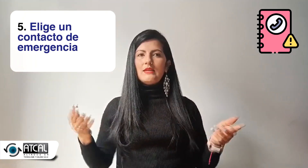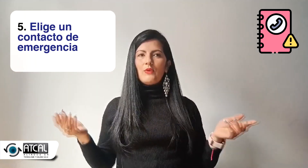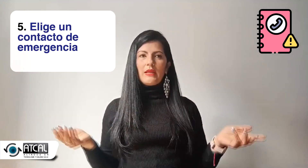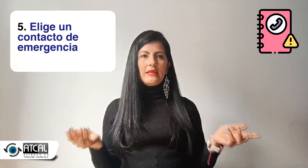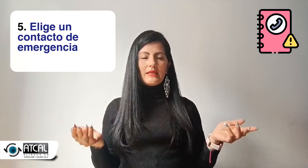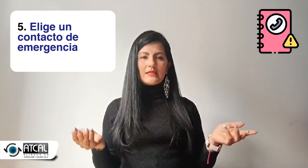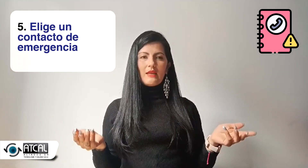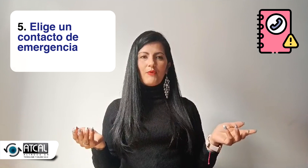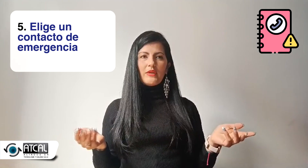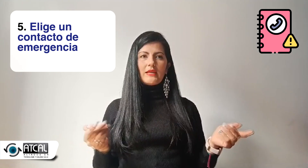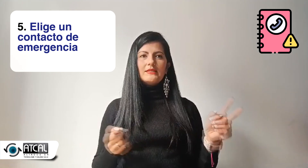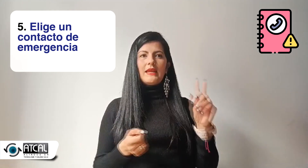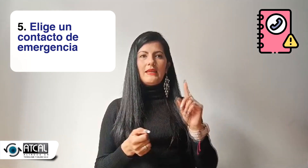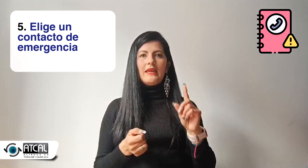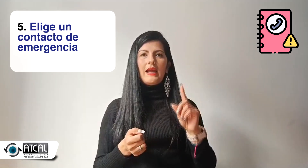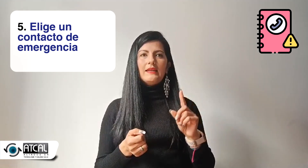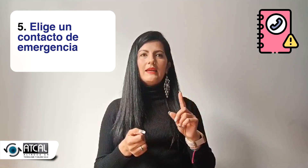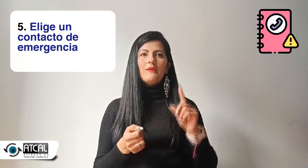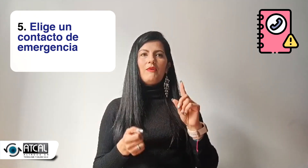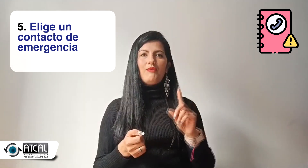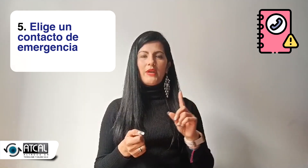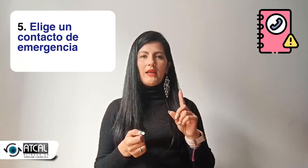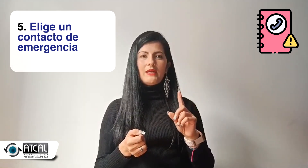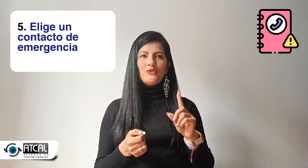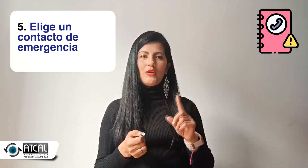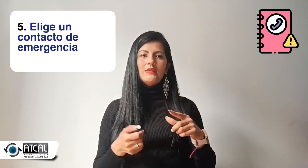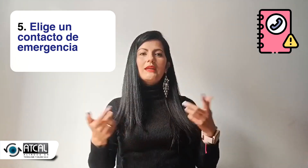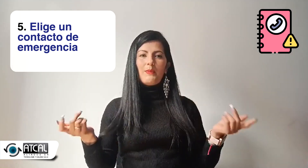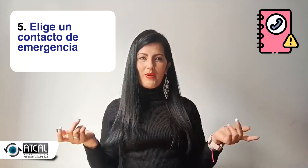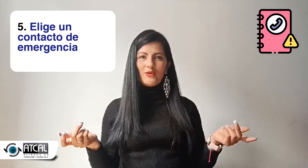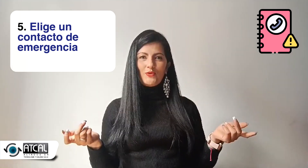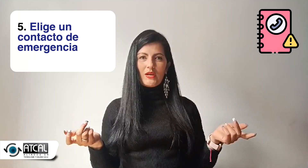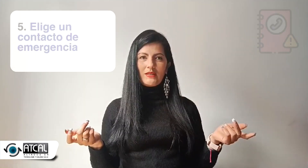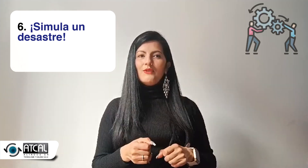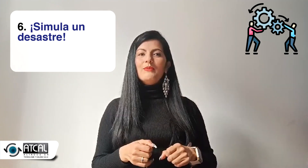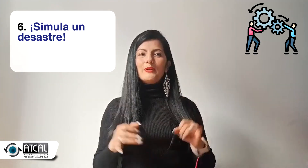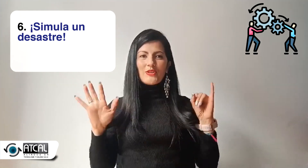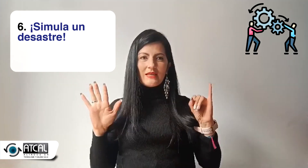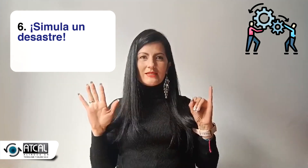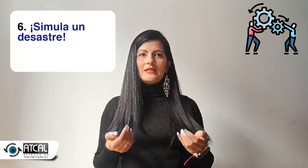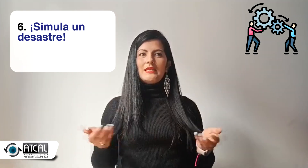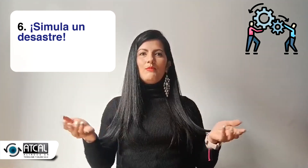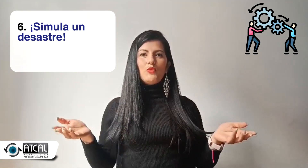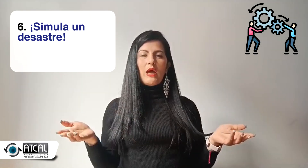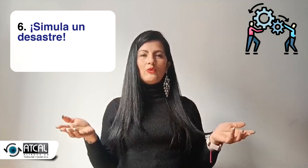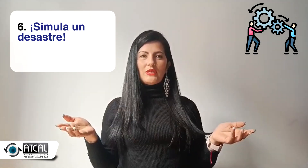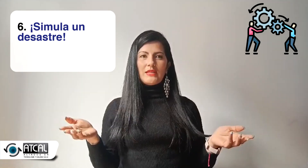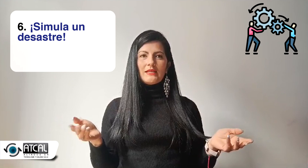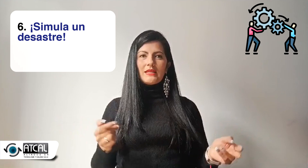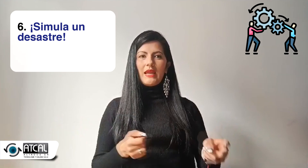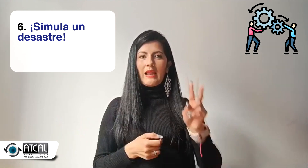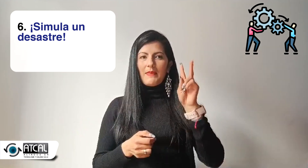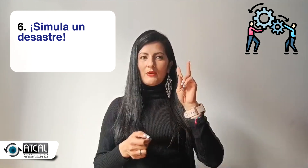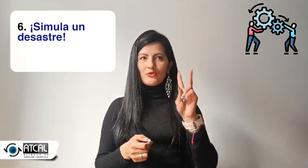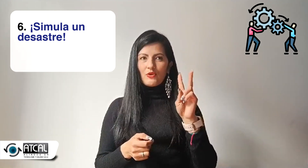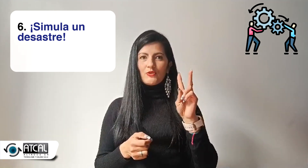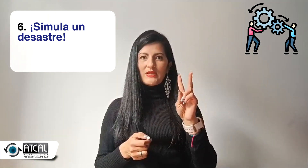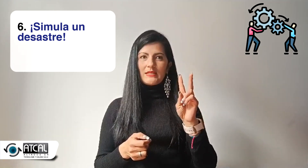hay líneas telefónicas, elige a alguien que viva fuera de la ciudad que pueda ayudar. Número 6. Simula un desastre al menos 2 veces al